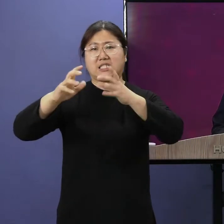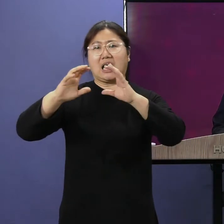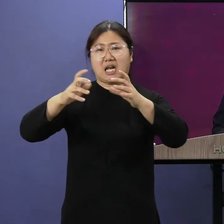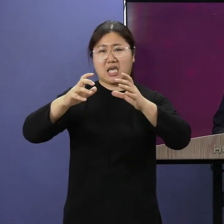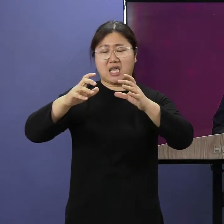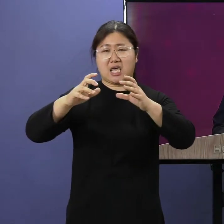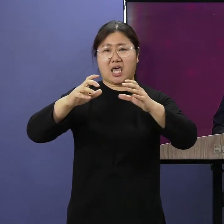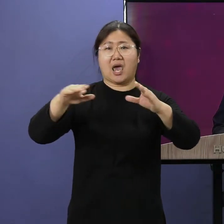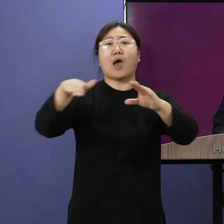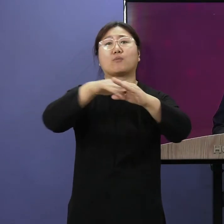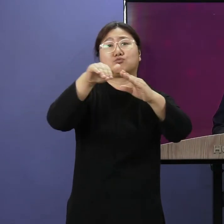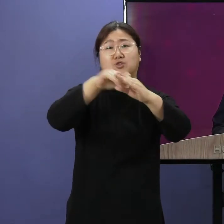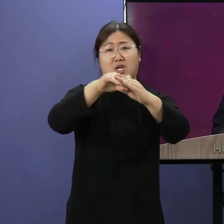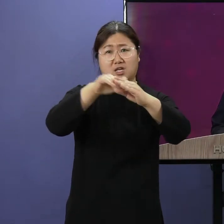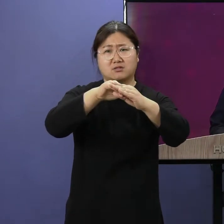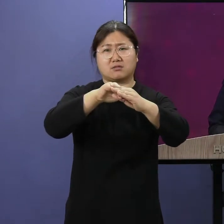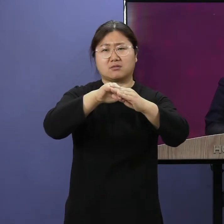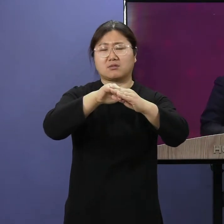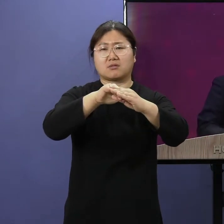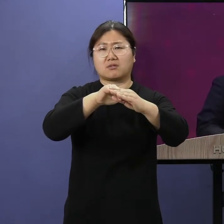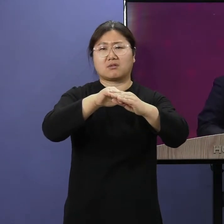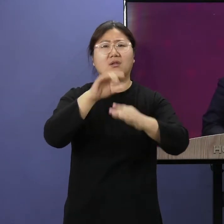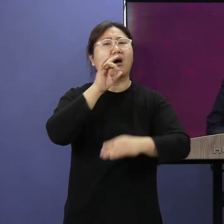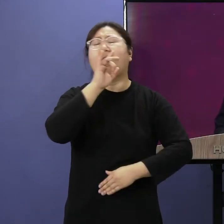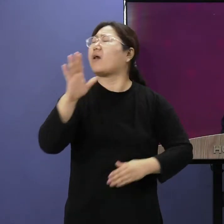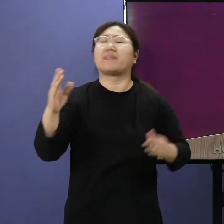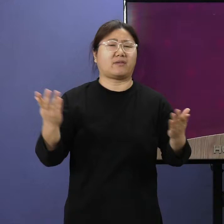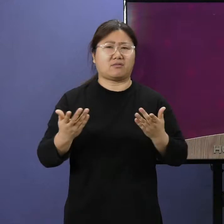없는 일입니다. 왜냐하면